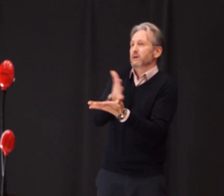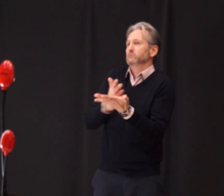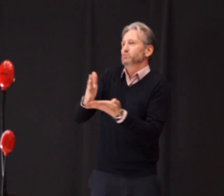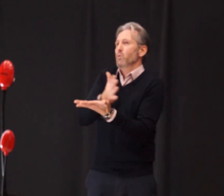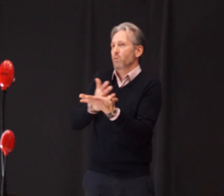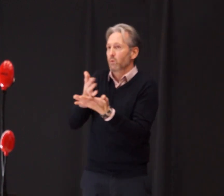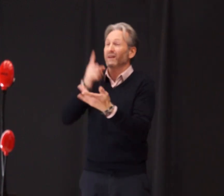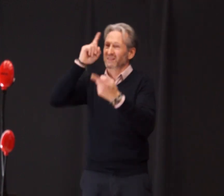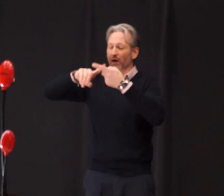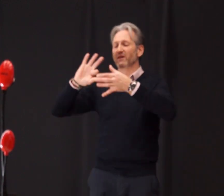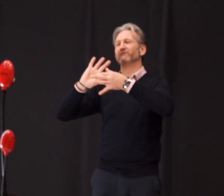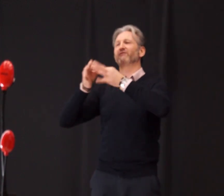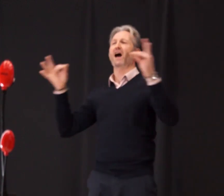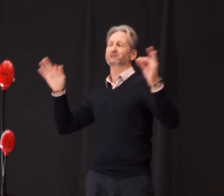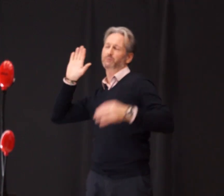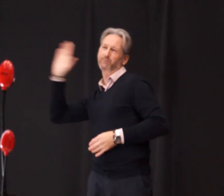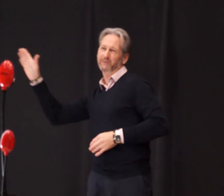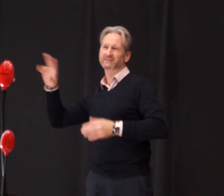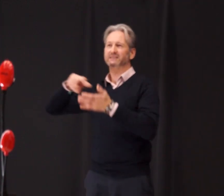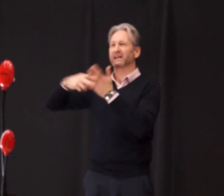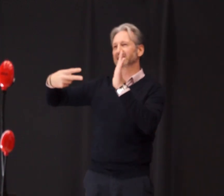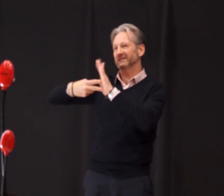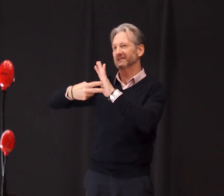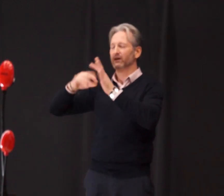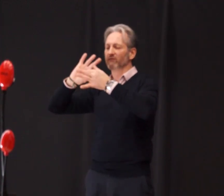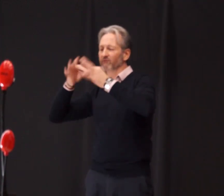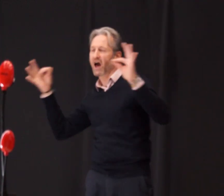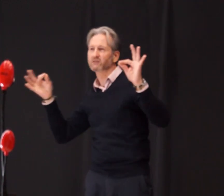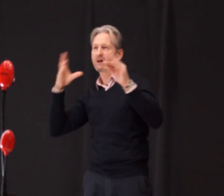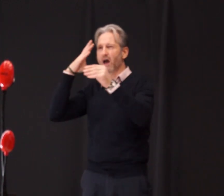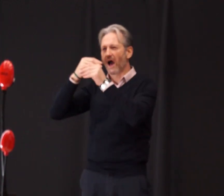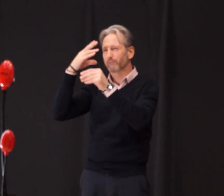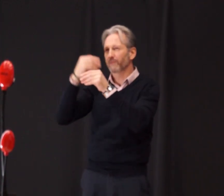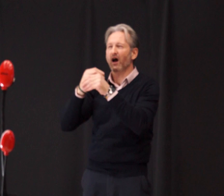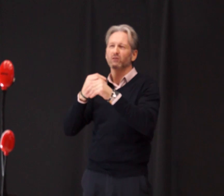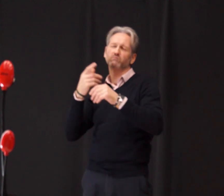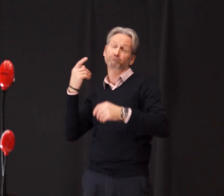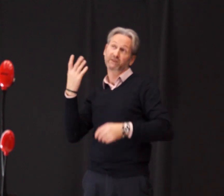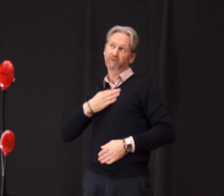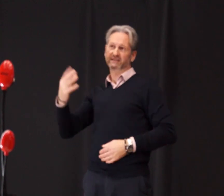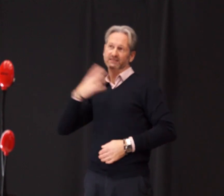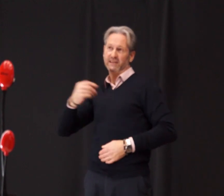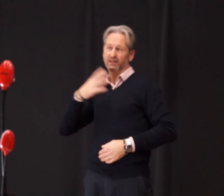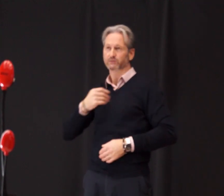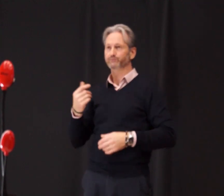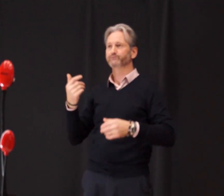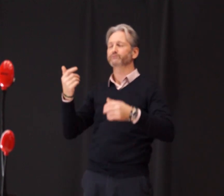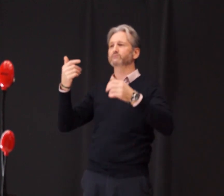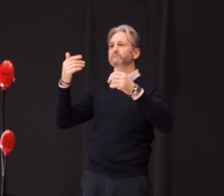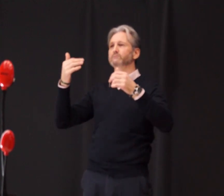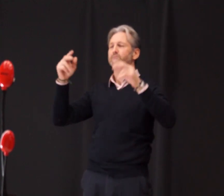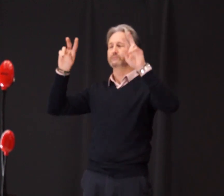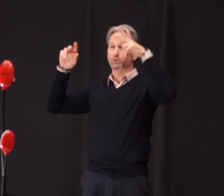négation et qui est propre à la langue des signes. Je vais prendre un autre exemple, autre chose. Là, on parle plutôt de phrases.